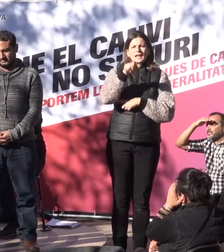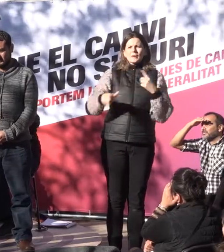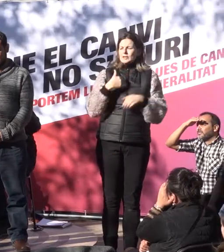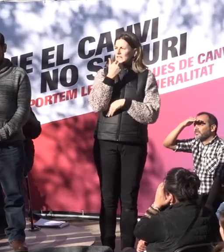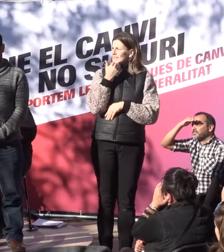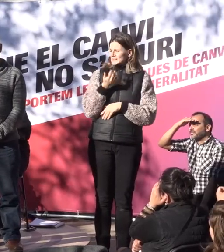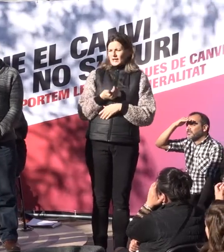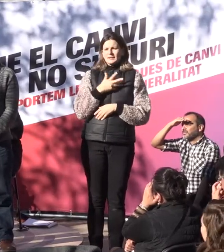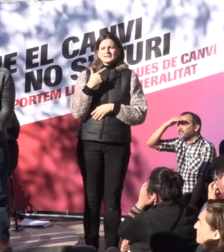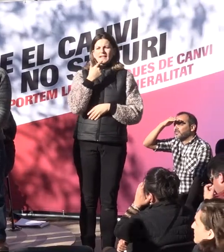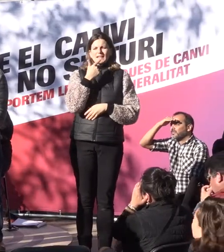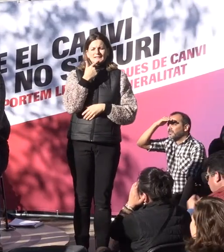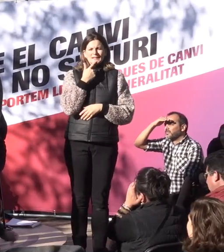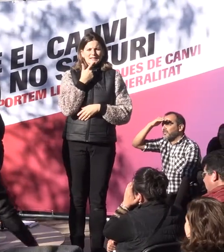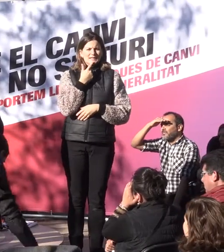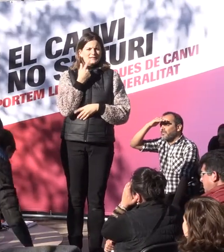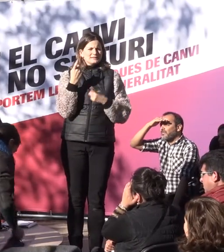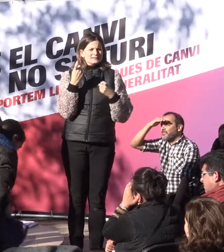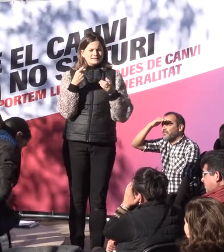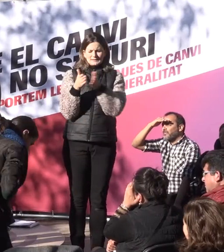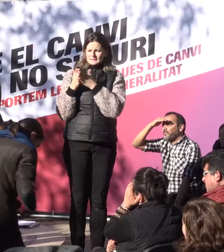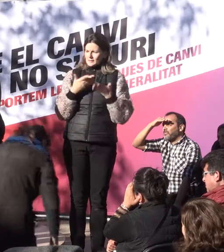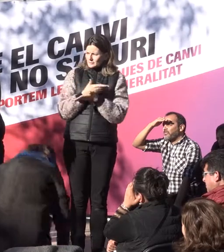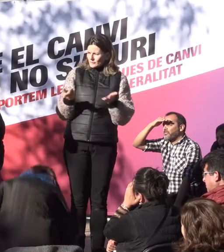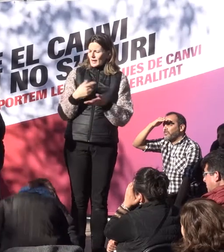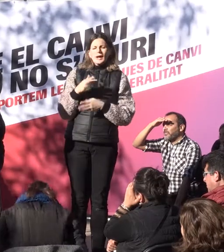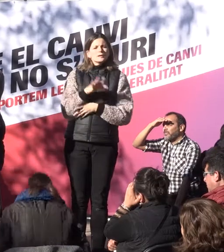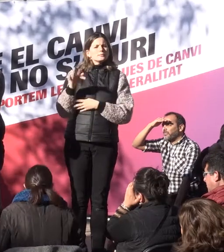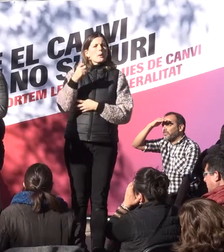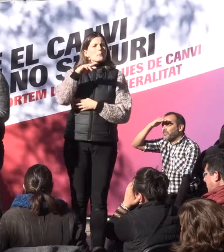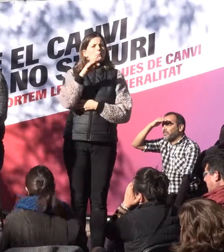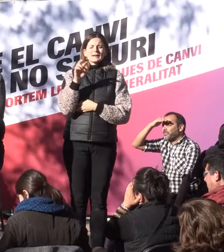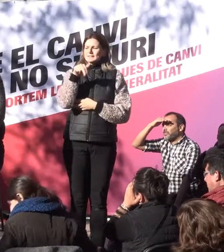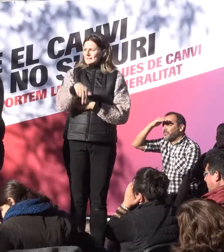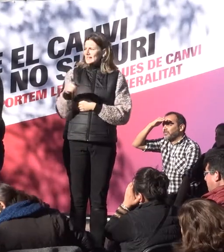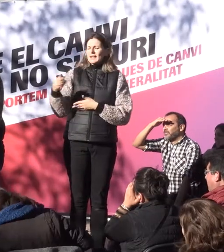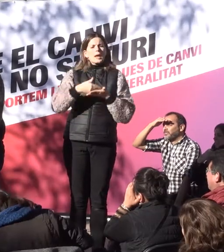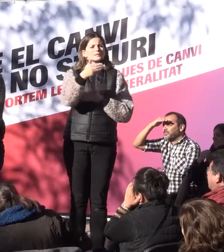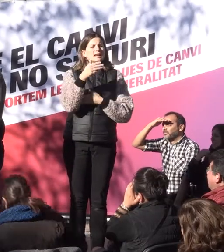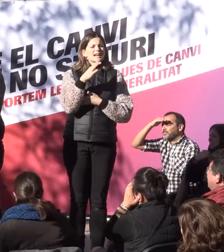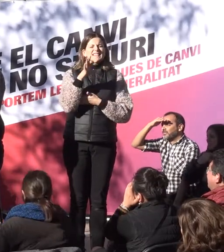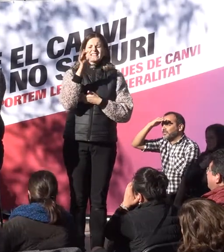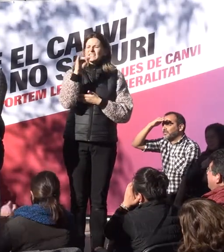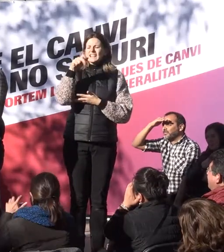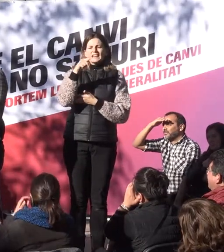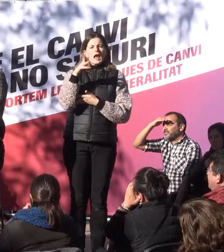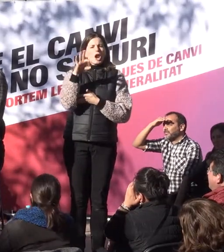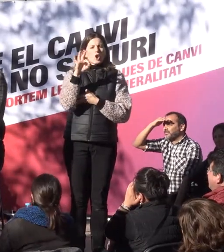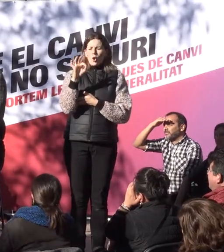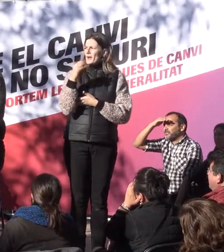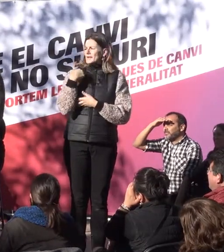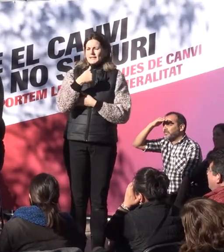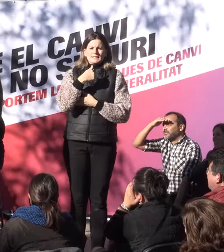entonces hay que confiar en ellos y en ellas les dejo con martín martín que es periodista de sinaloa de culiacán sinaloa que ya sólo decir el